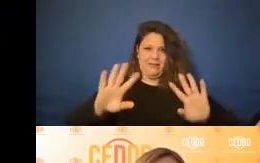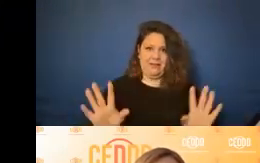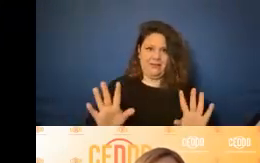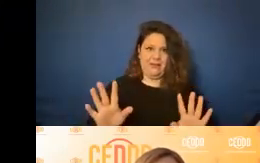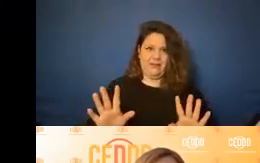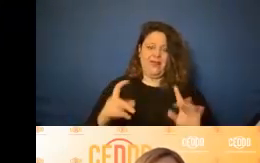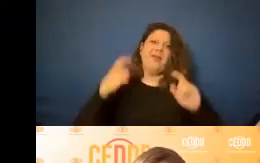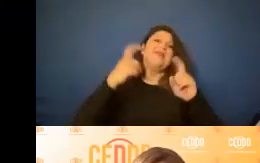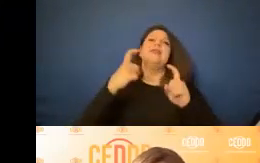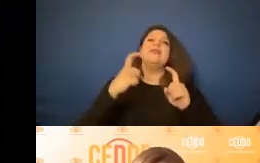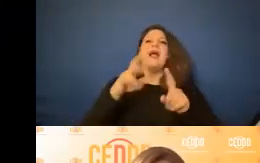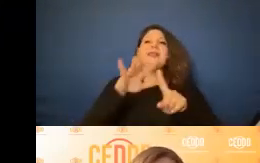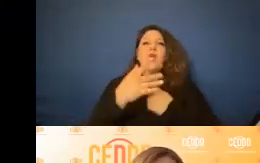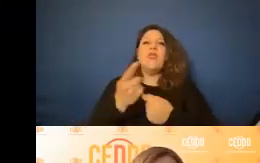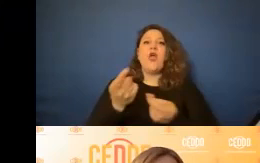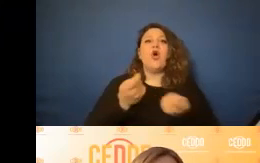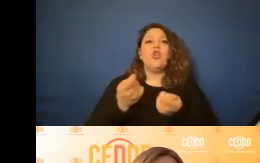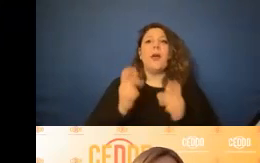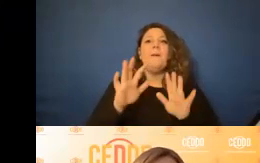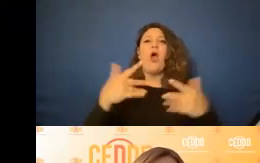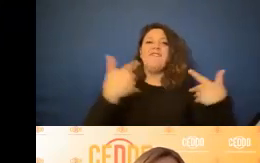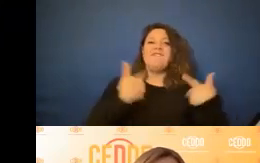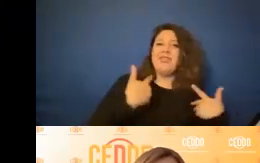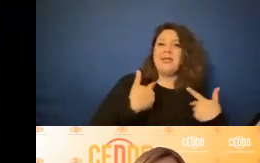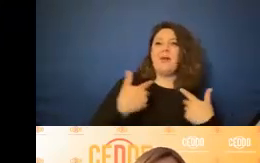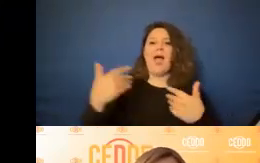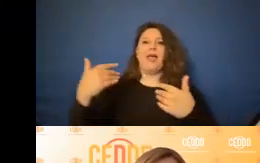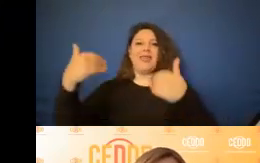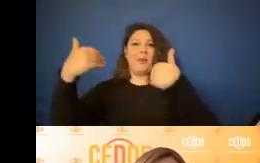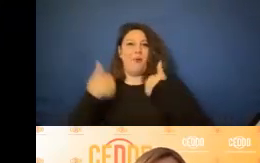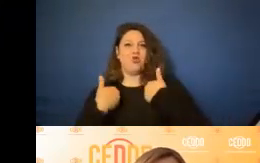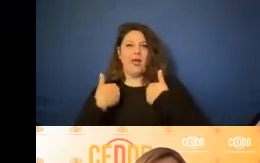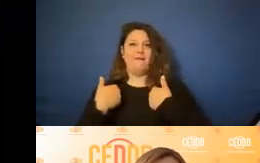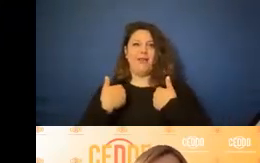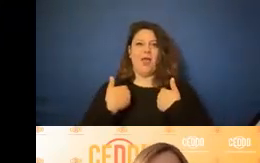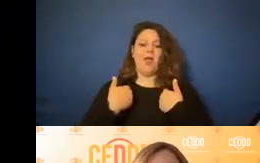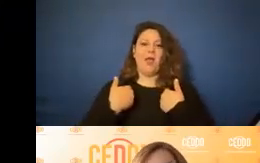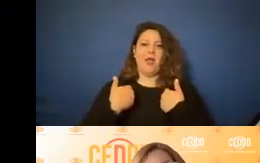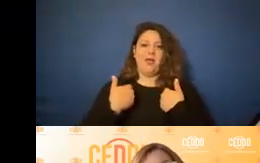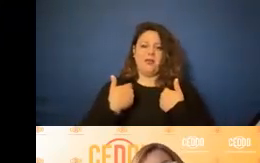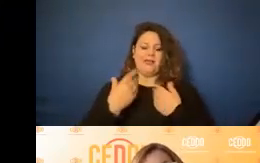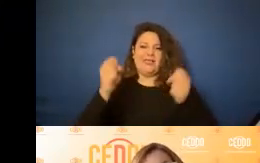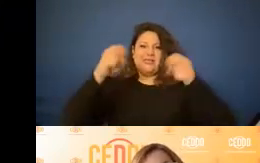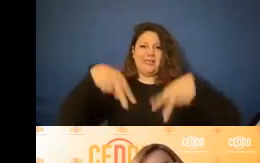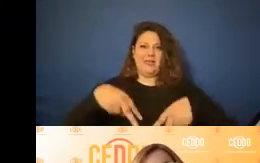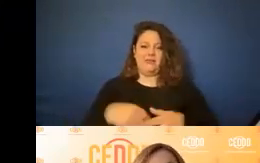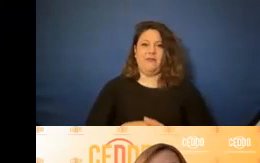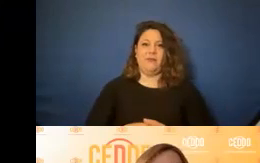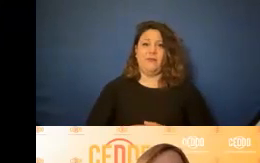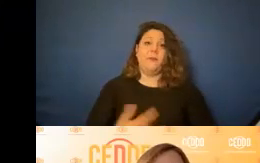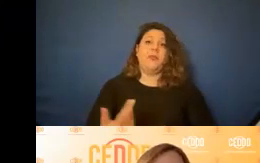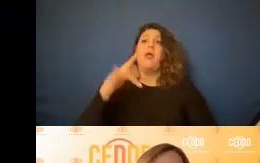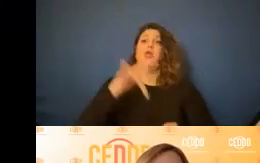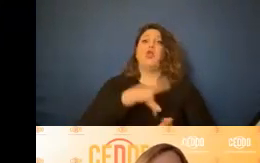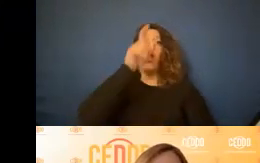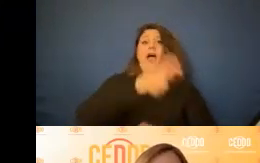ni verdugos. Porque una vez que, según protocolo, sacamos a la víctima, sacamos al agresor, sacamos a posibles